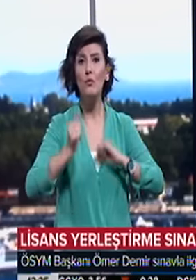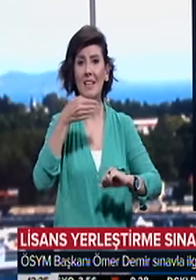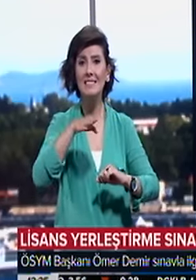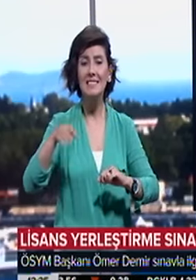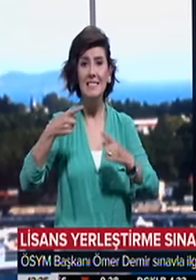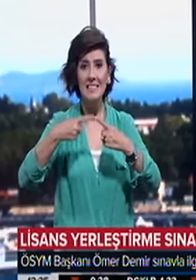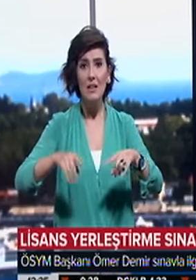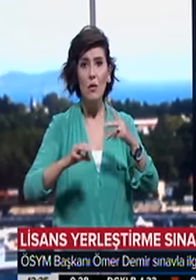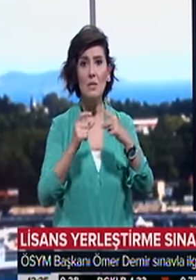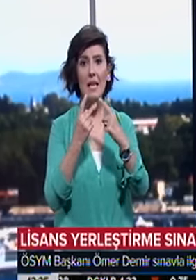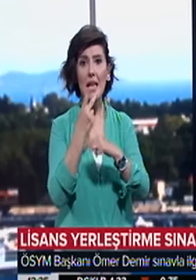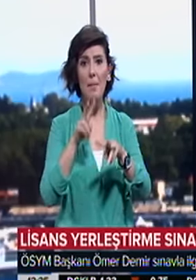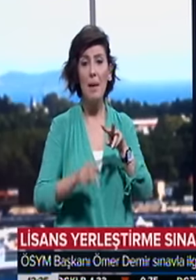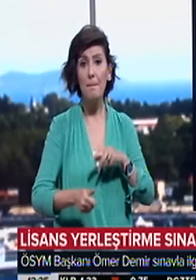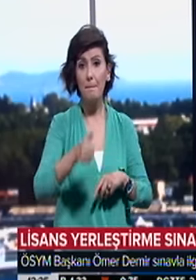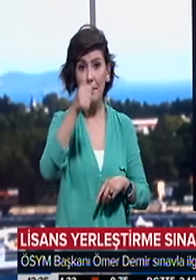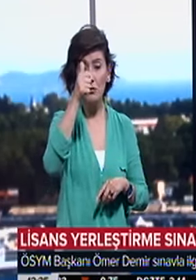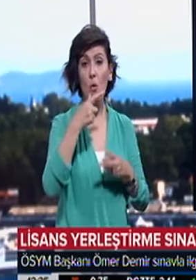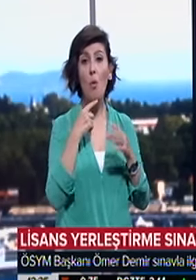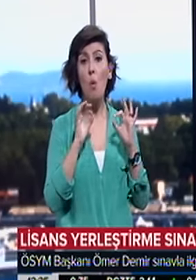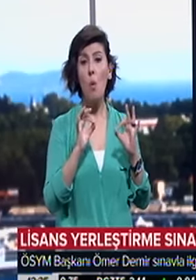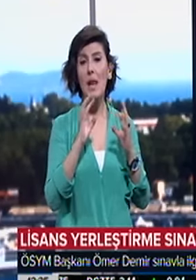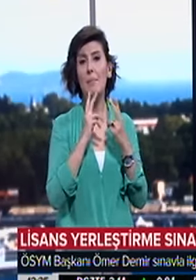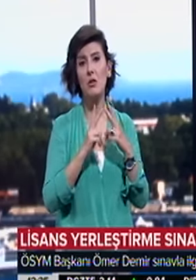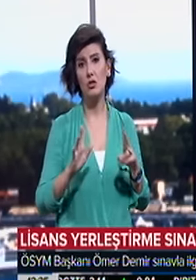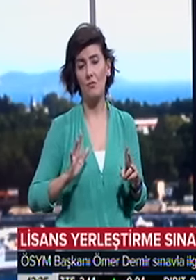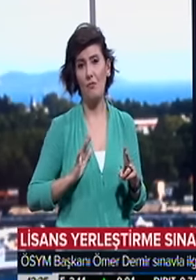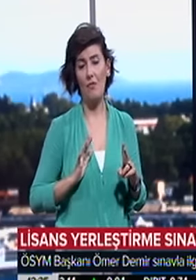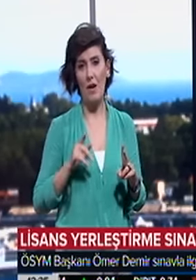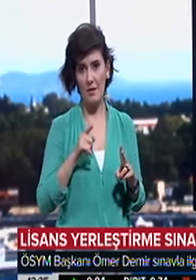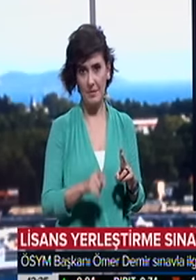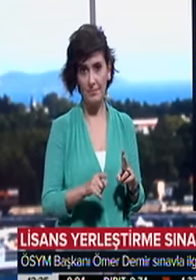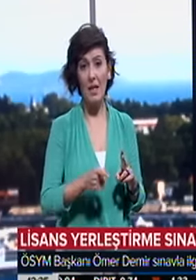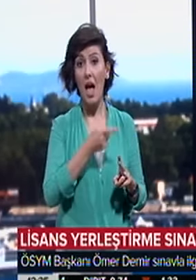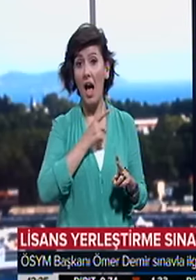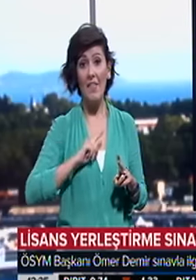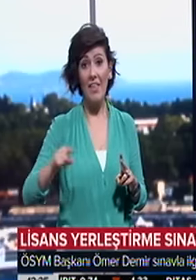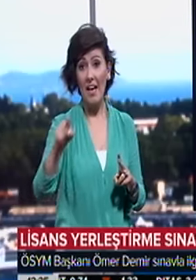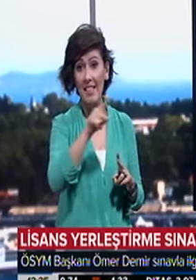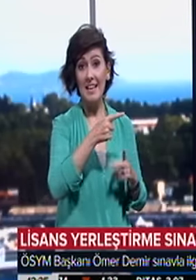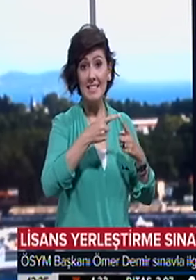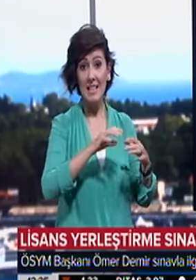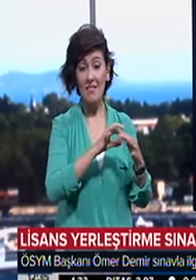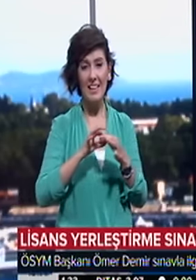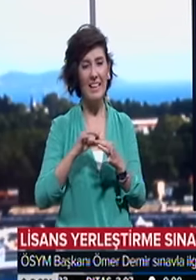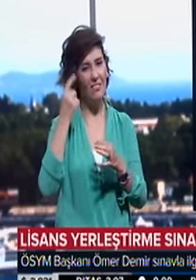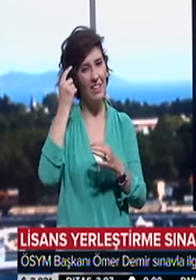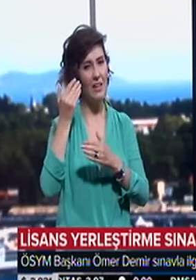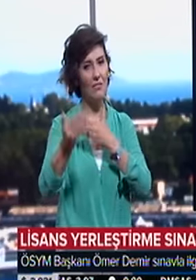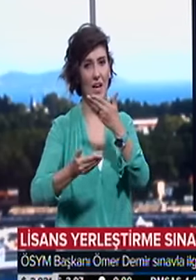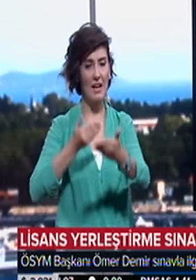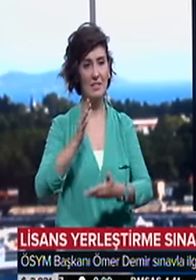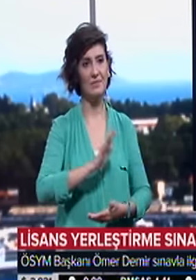öncesi ÖSYM Başkanı Ömer Demir önemli açıklamalarda bulundu. Demir adaylara sınavla ilgili ipuçları